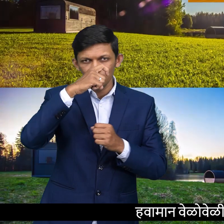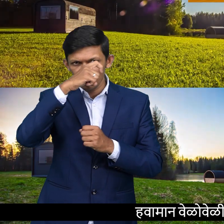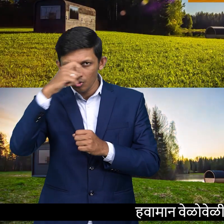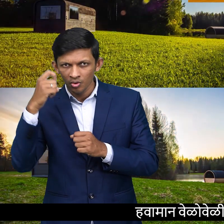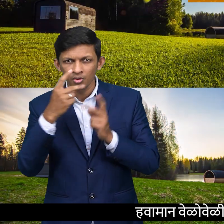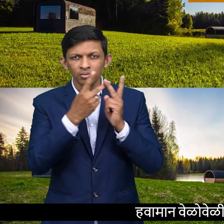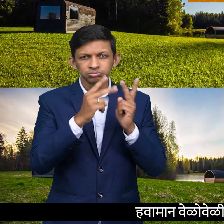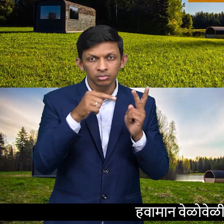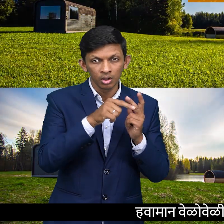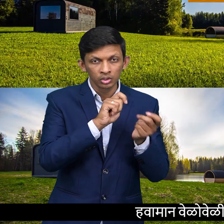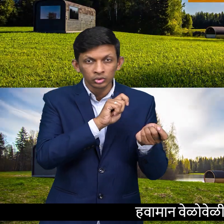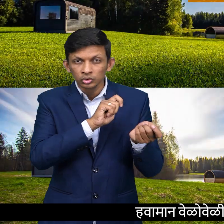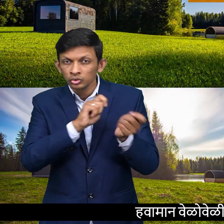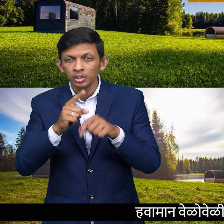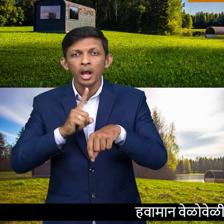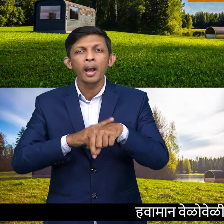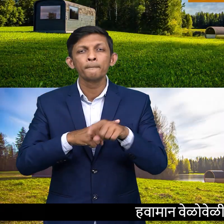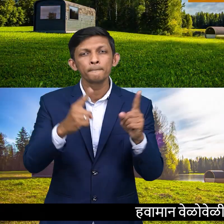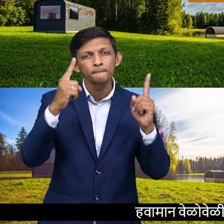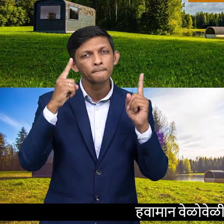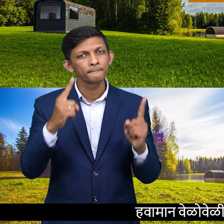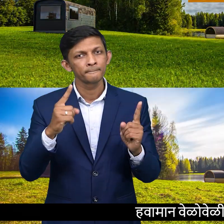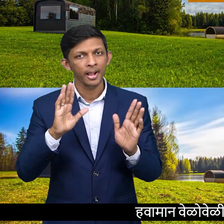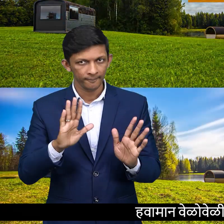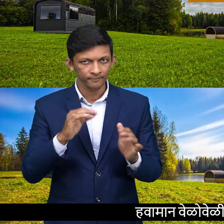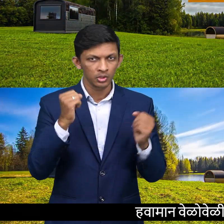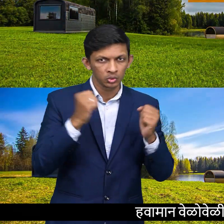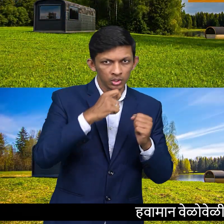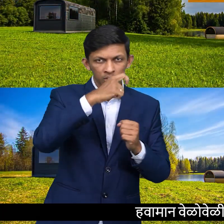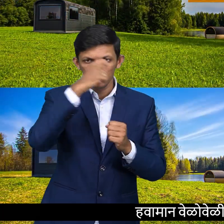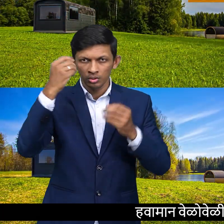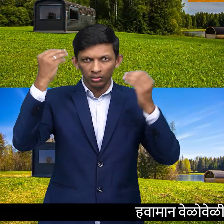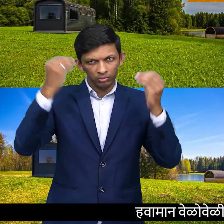हवामान वेळोवेळी बदलते आणि ऋतू देखील बदलतात.